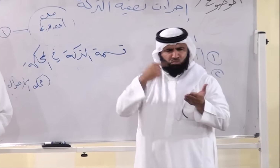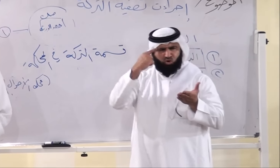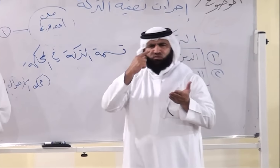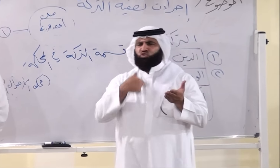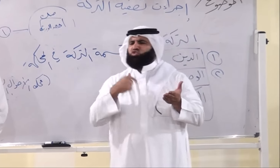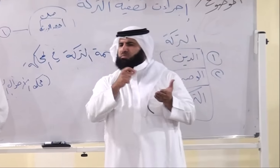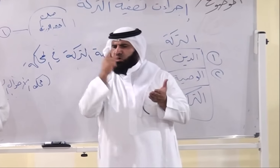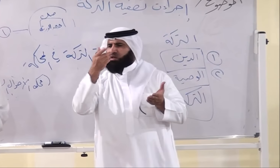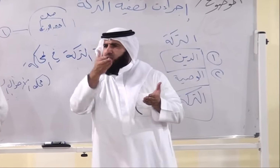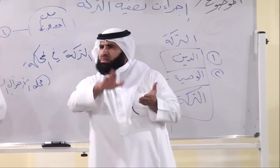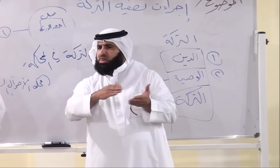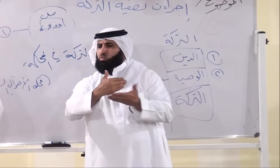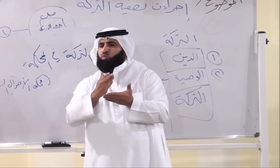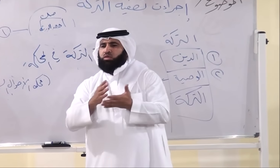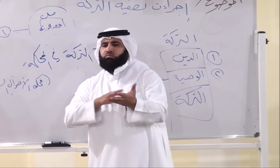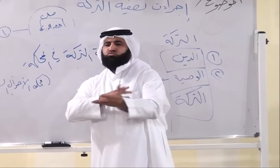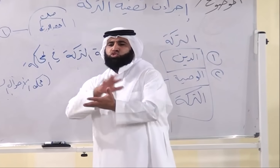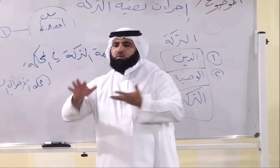ولا شيء لأنها ورثة.